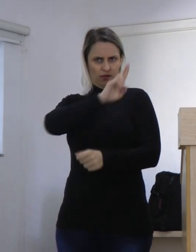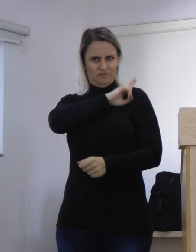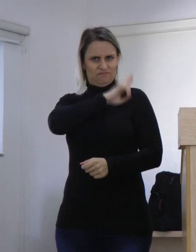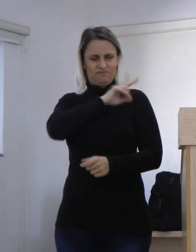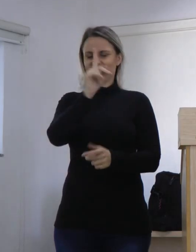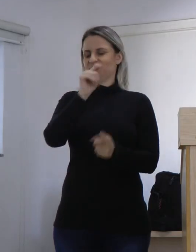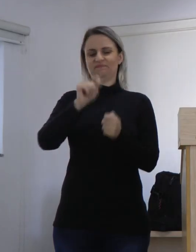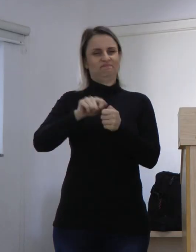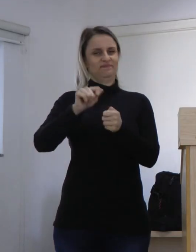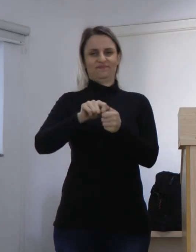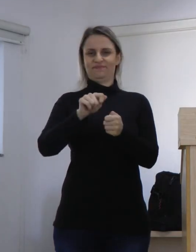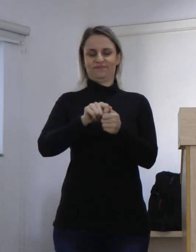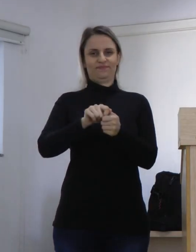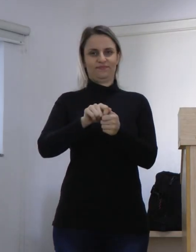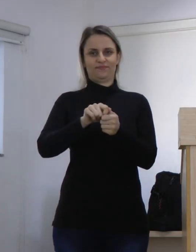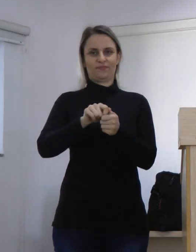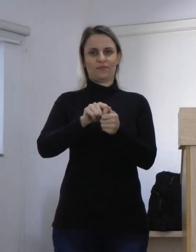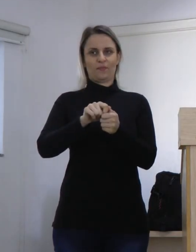realizar.